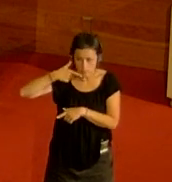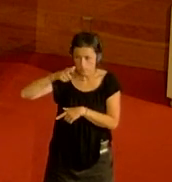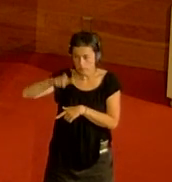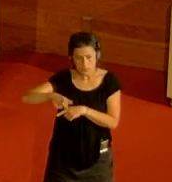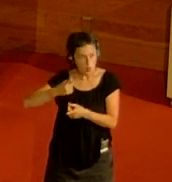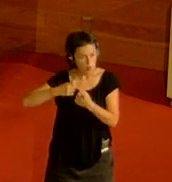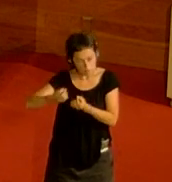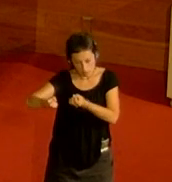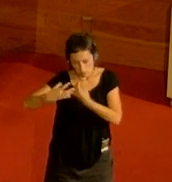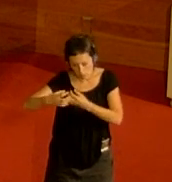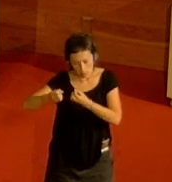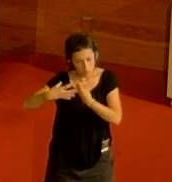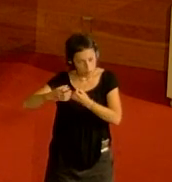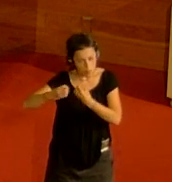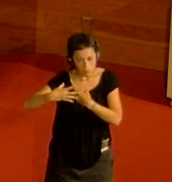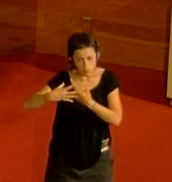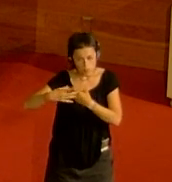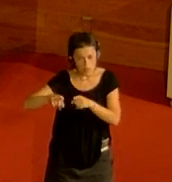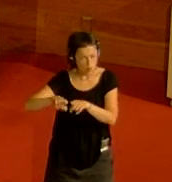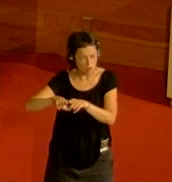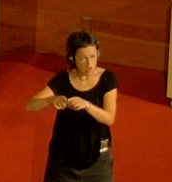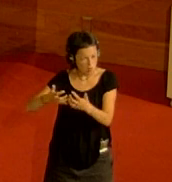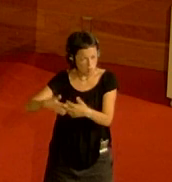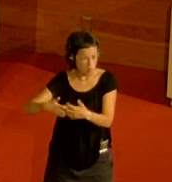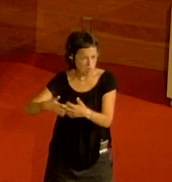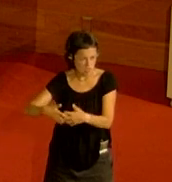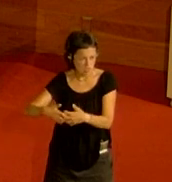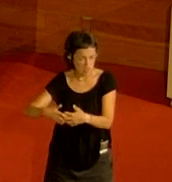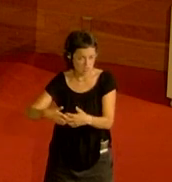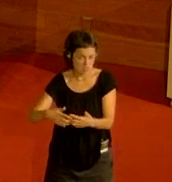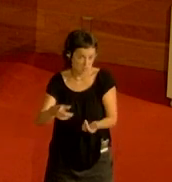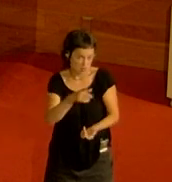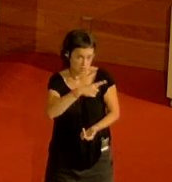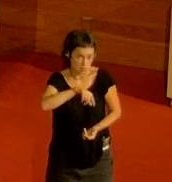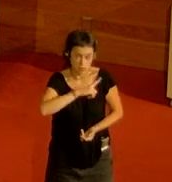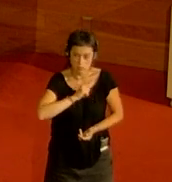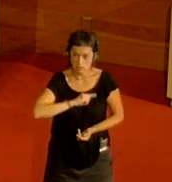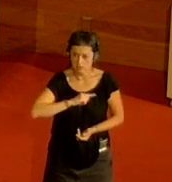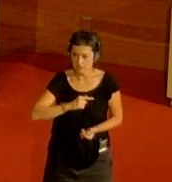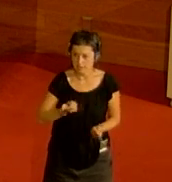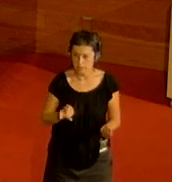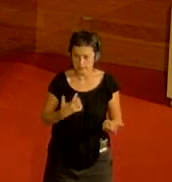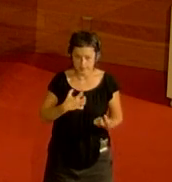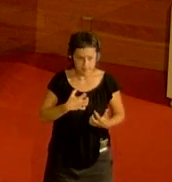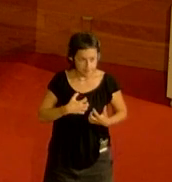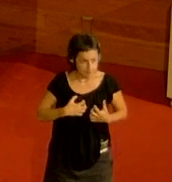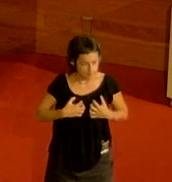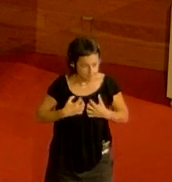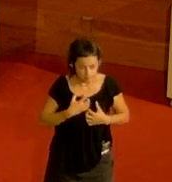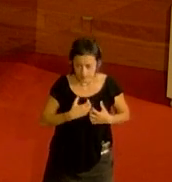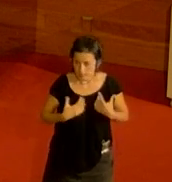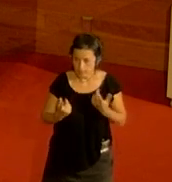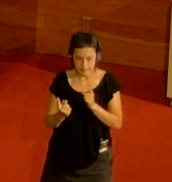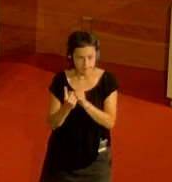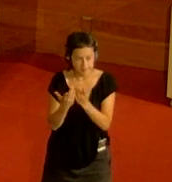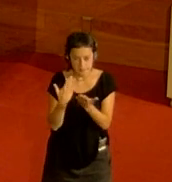información sobre algún asunto a veces Supongo que muchos habréis sentido ese esa sensación de angustia de paroxismo a veces como de